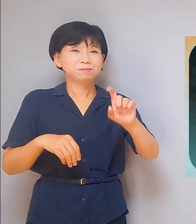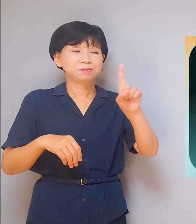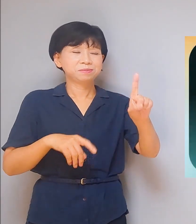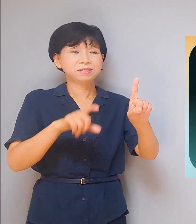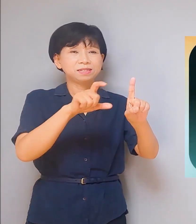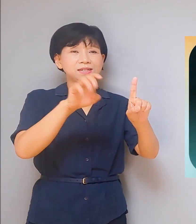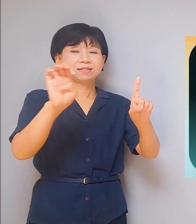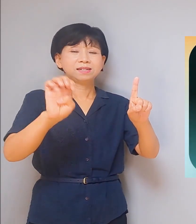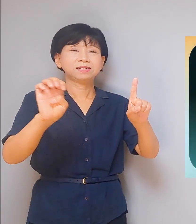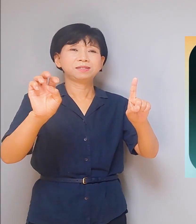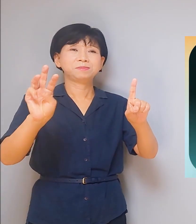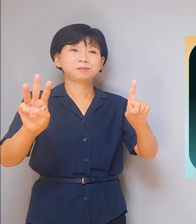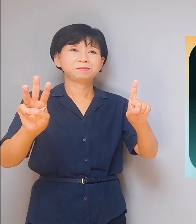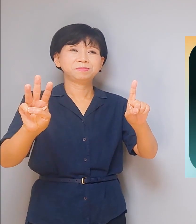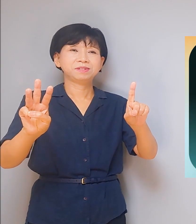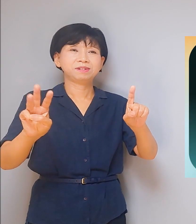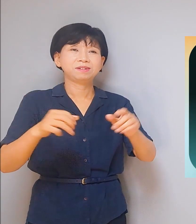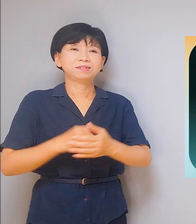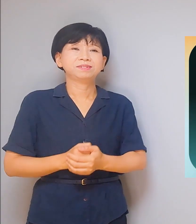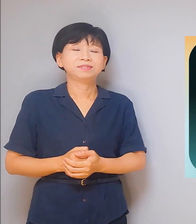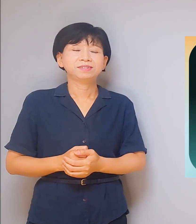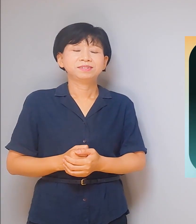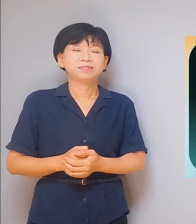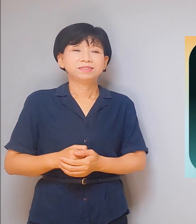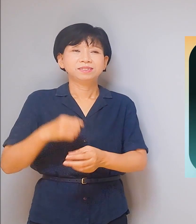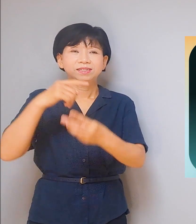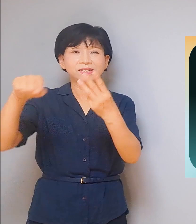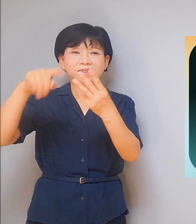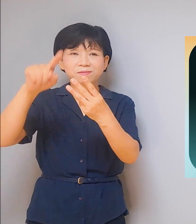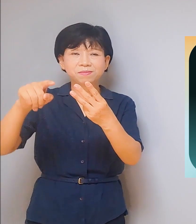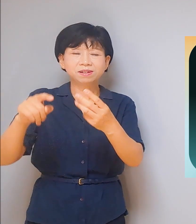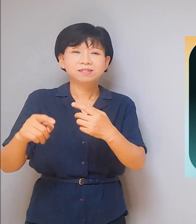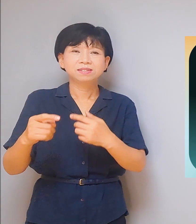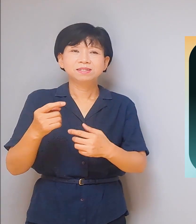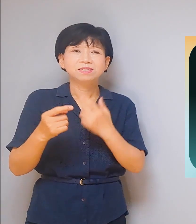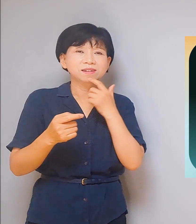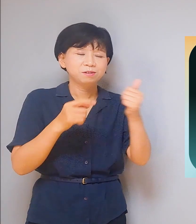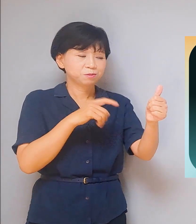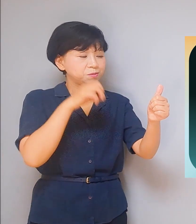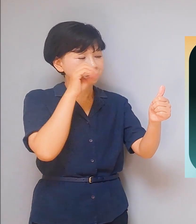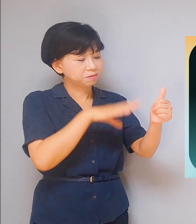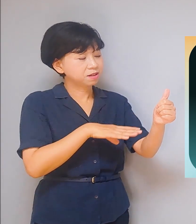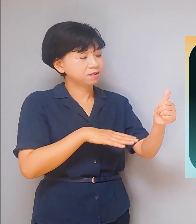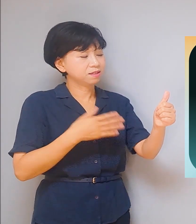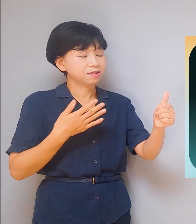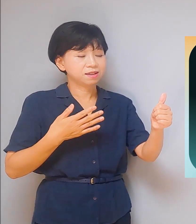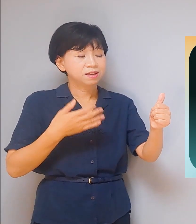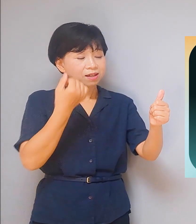43절에 보니까요, 라반이 야곱에게 대답하여 이르되 딸들은 내 딸이요